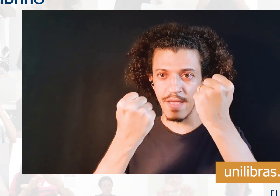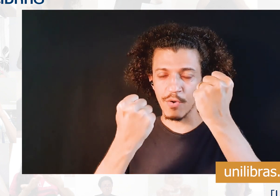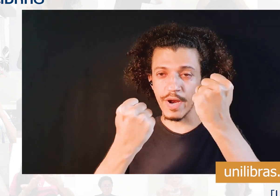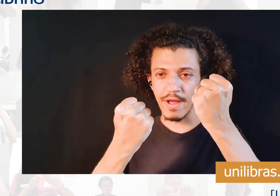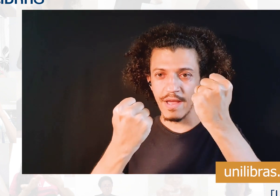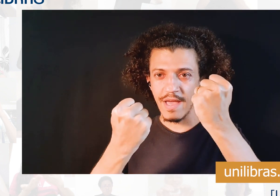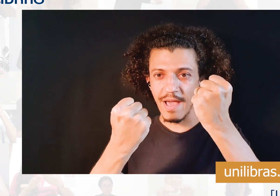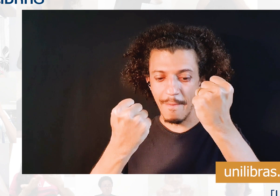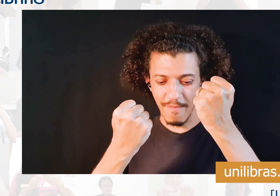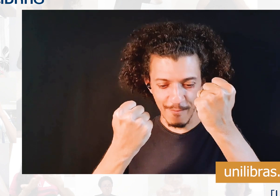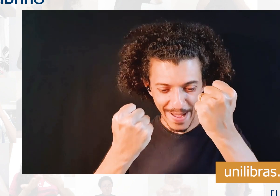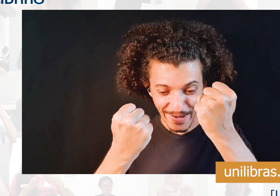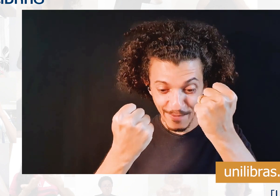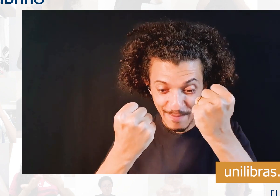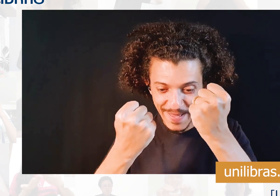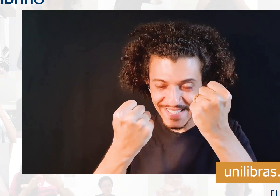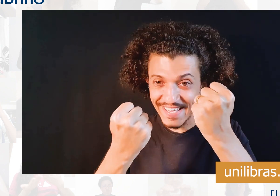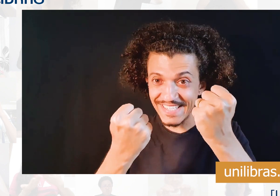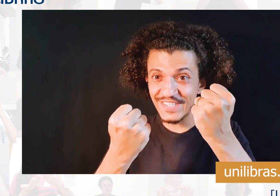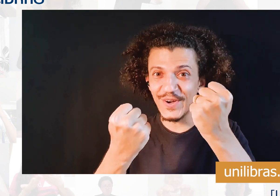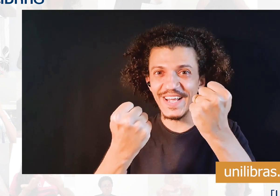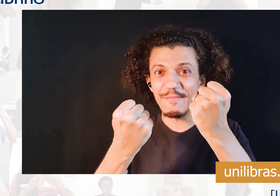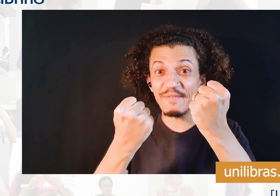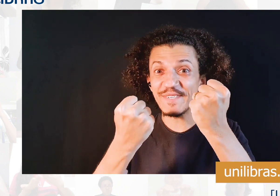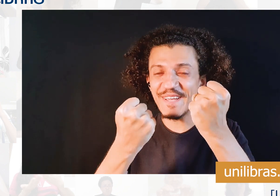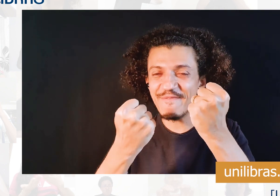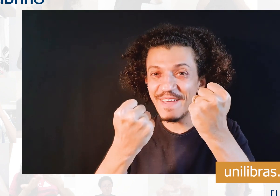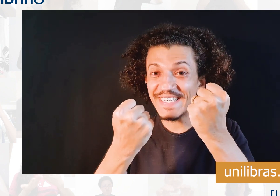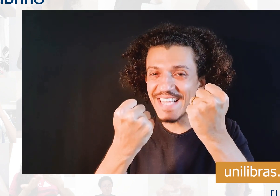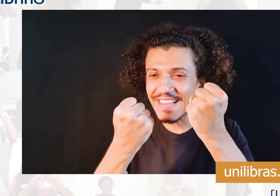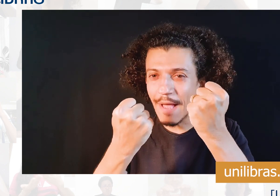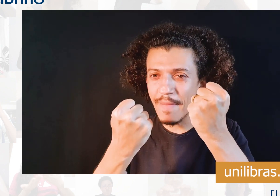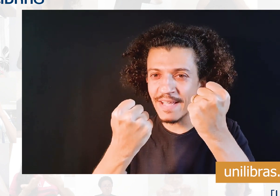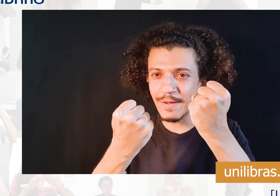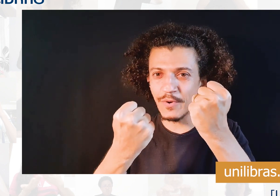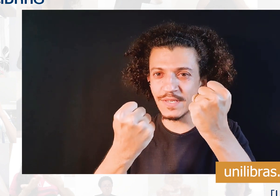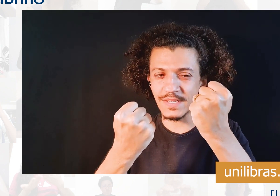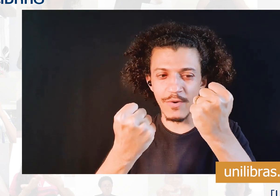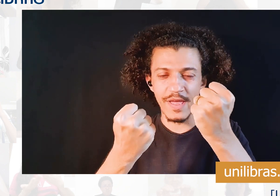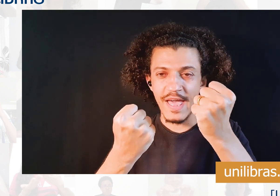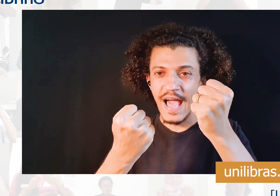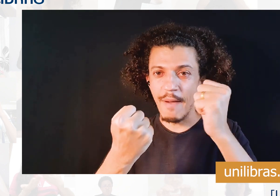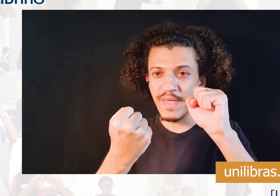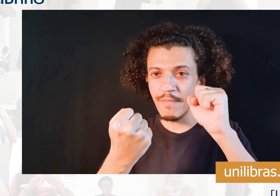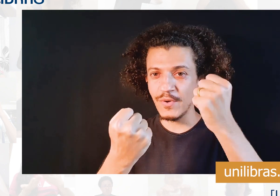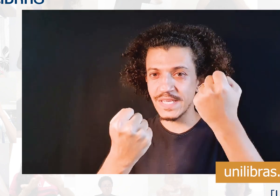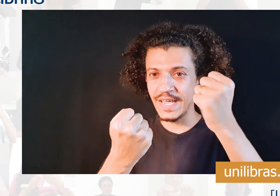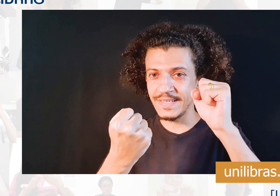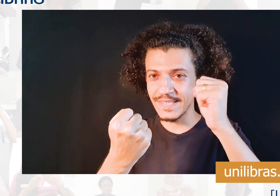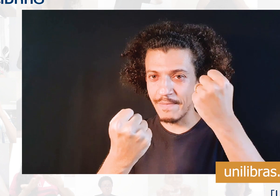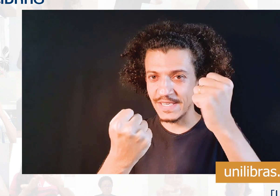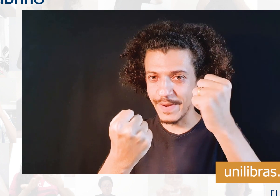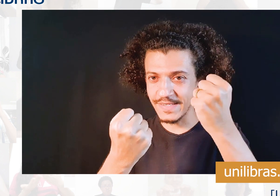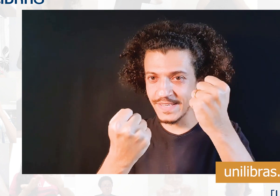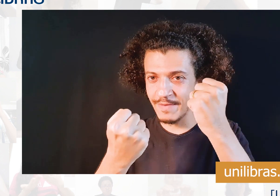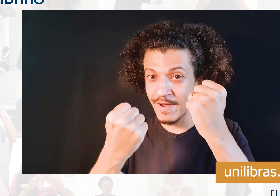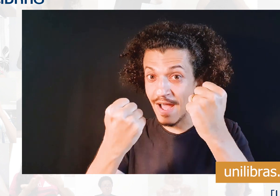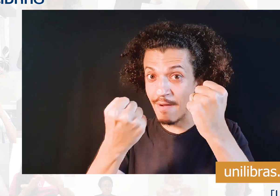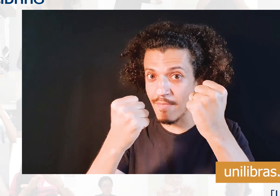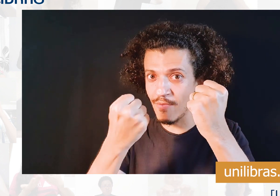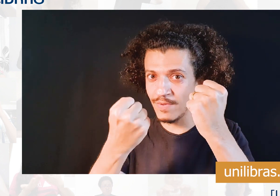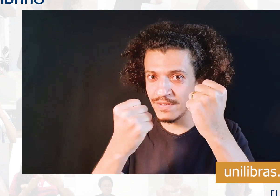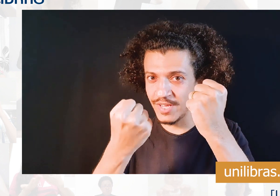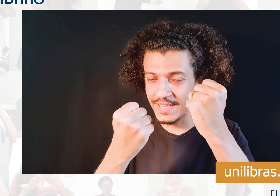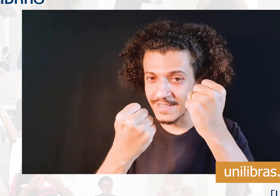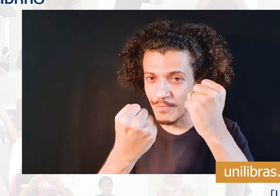Percebe? Agora, para novamente aqui assim, olha, para você ver exatamente a posição. A minha mão esquerda está mais para cima,